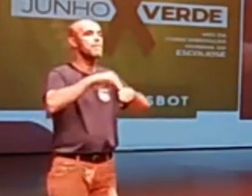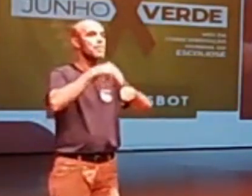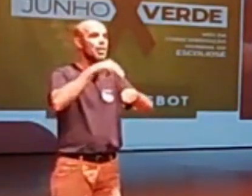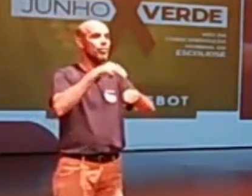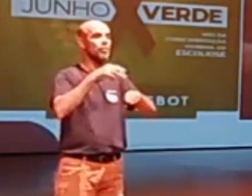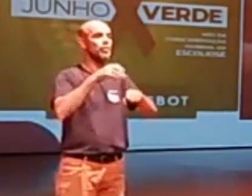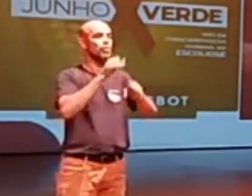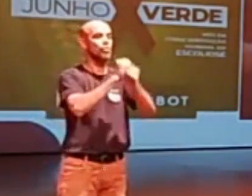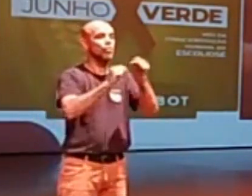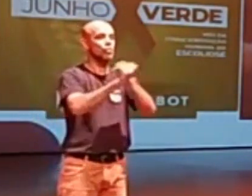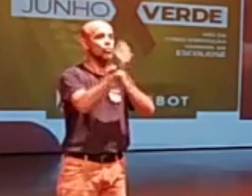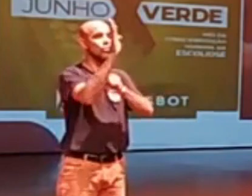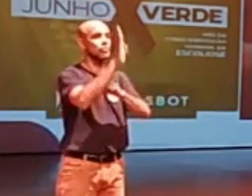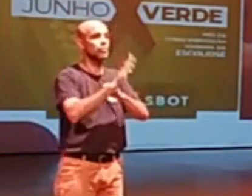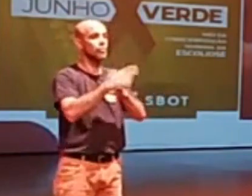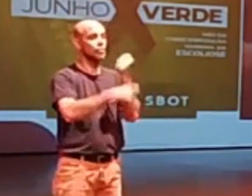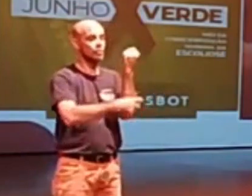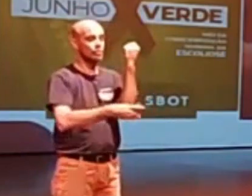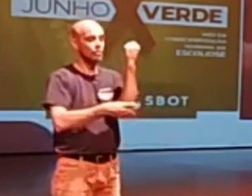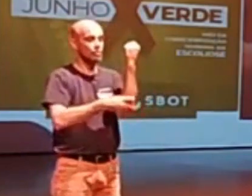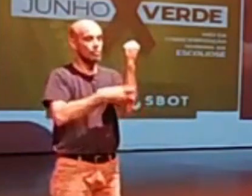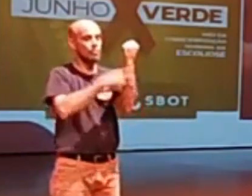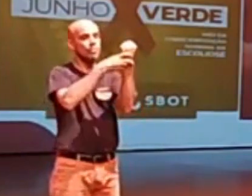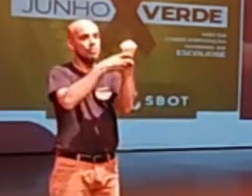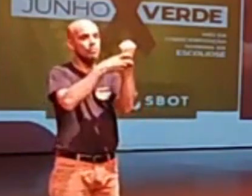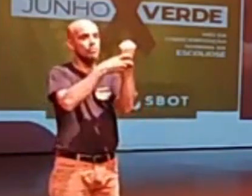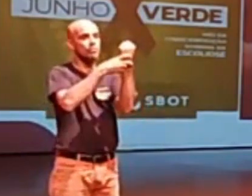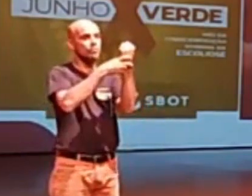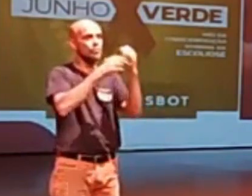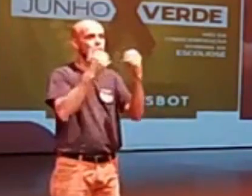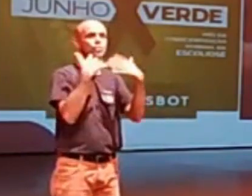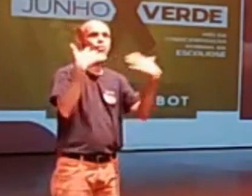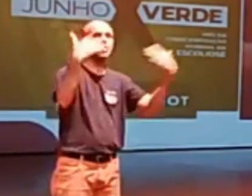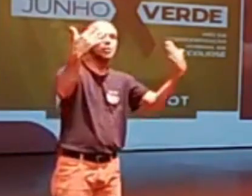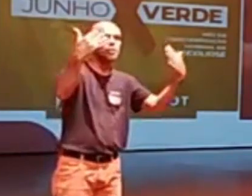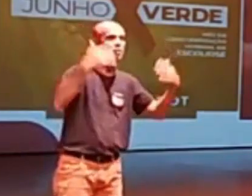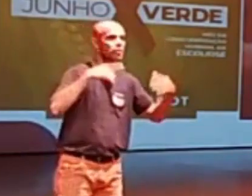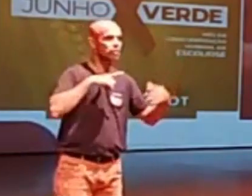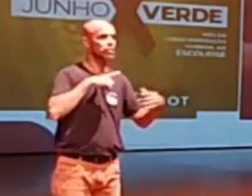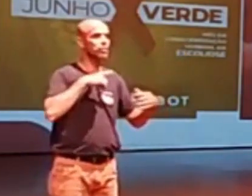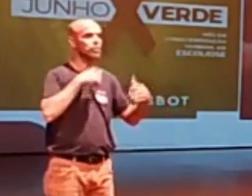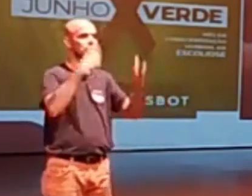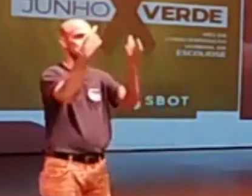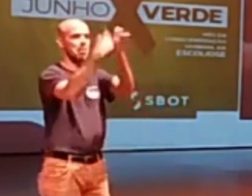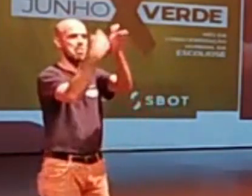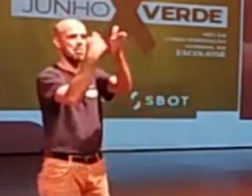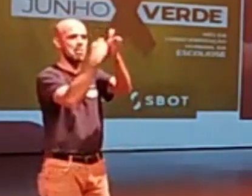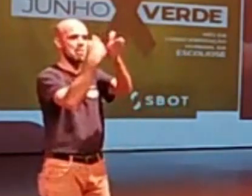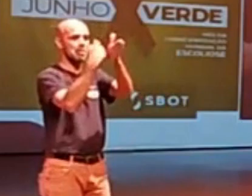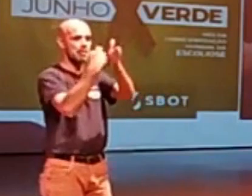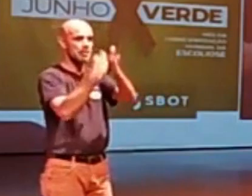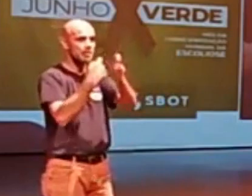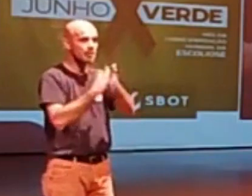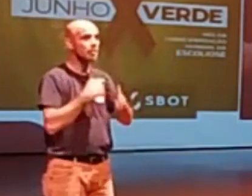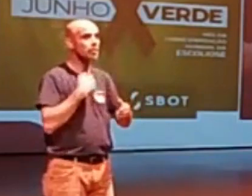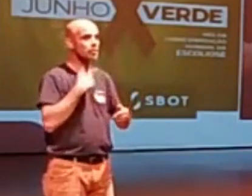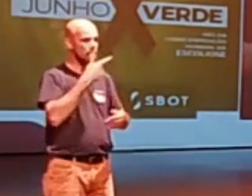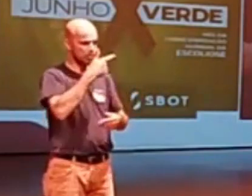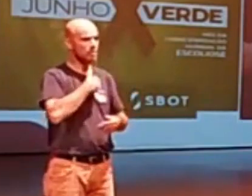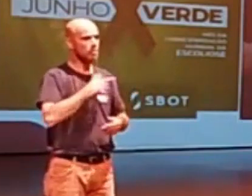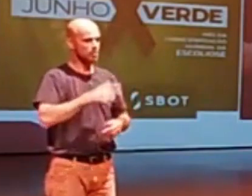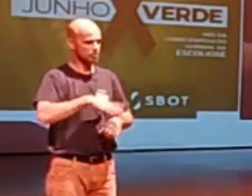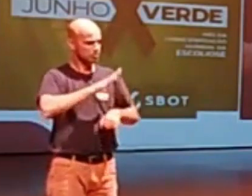Coluna. Esses membros, eles fizeram uma prova, e muitas vezes com um auditório desse de outros cirurgiões te arguindo. Essas pessoas têm título e